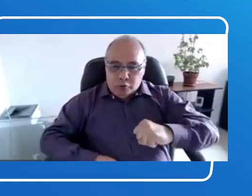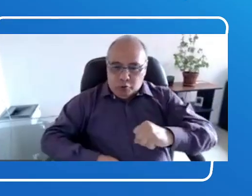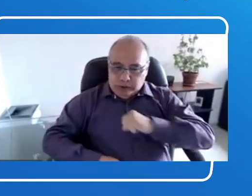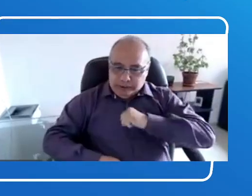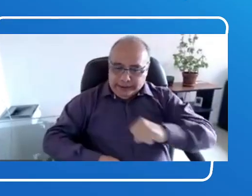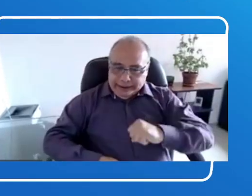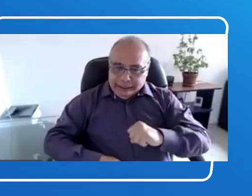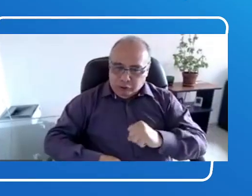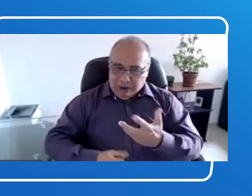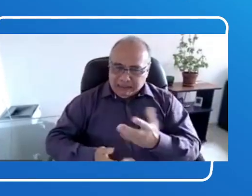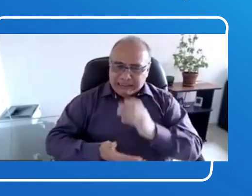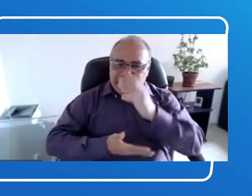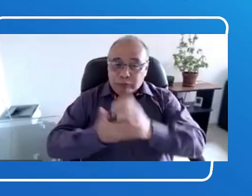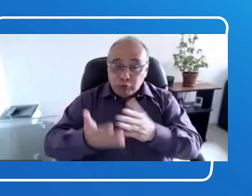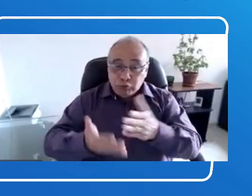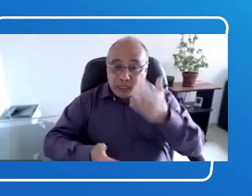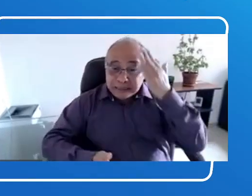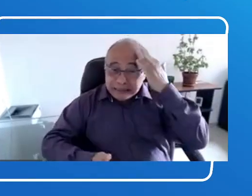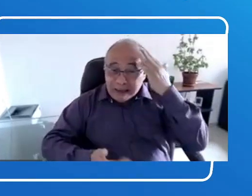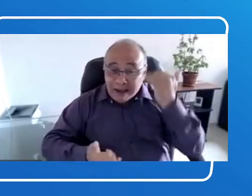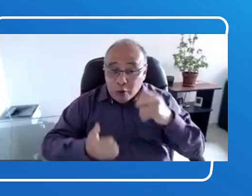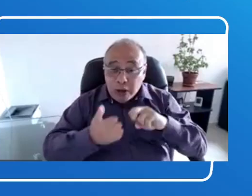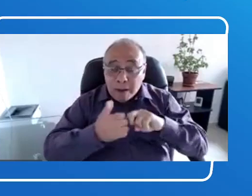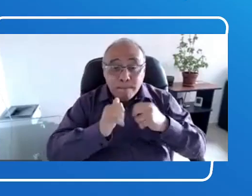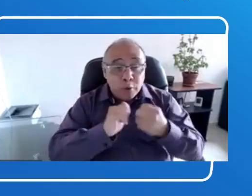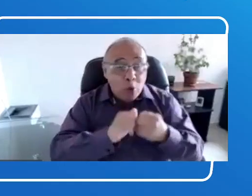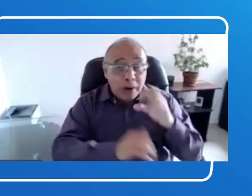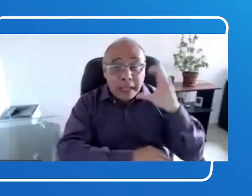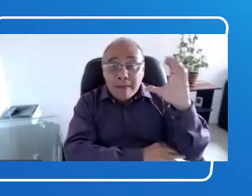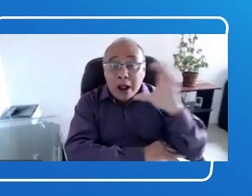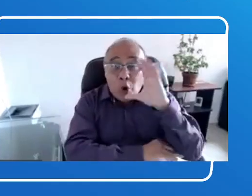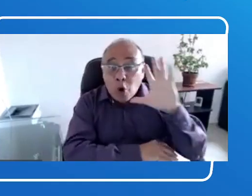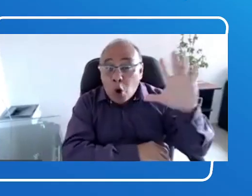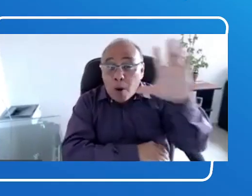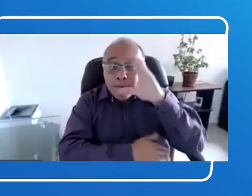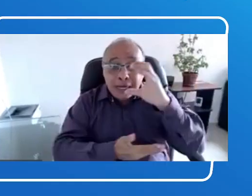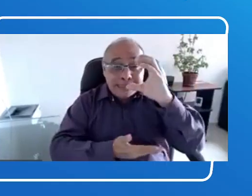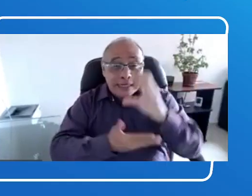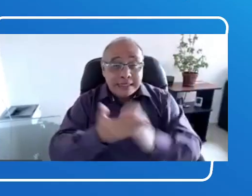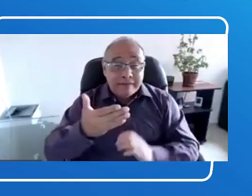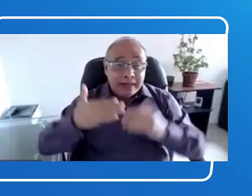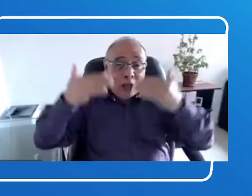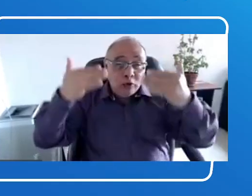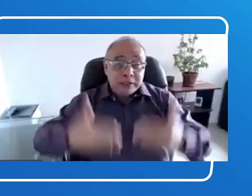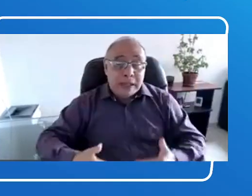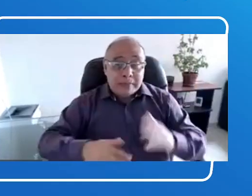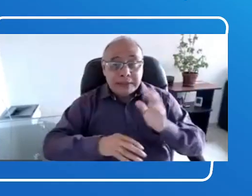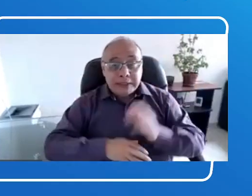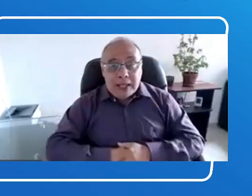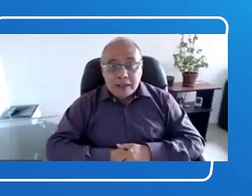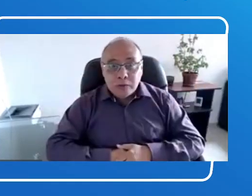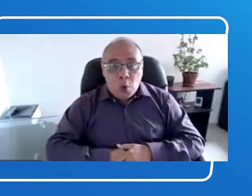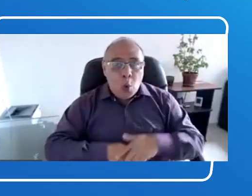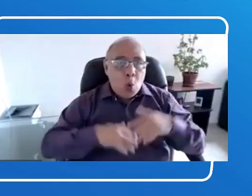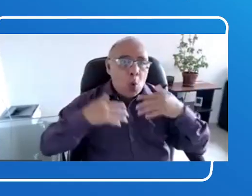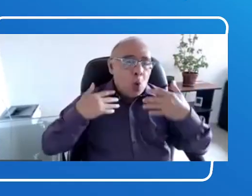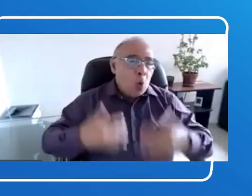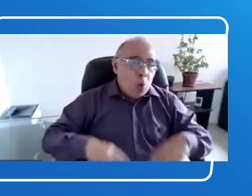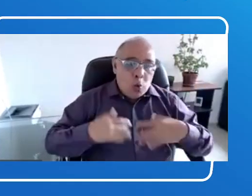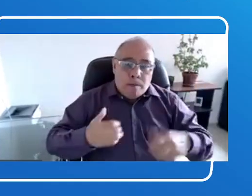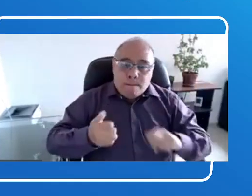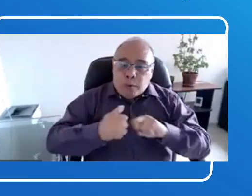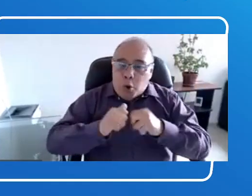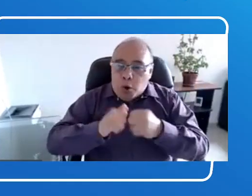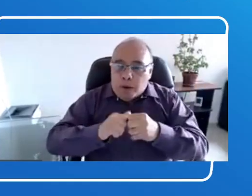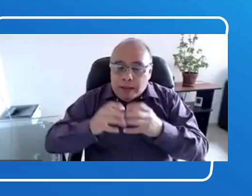pues está haciendo efectivamente que sea una barrera en la garantía de derechos. Y es que ustedes saben que el gran problema en este momento en Colombia